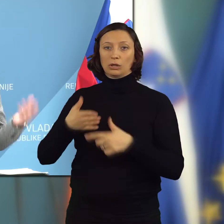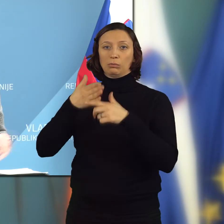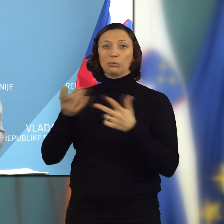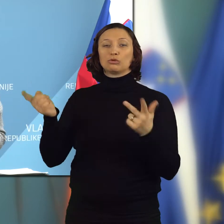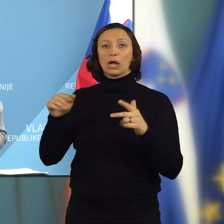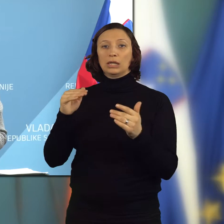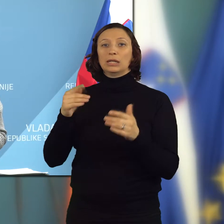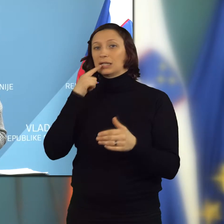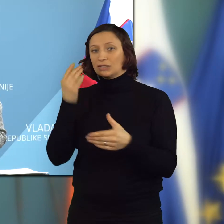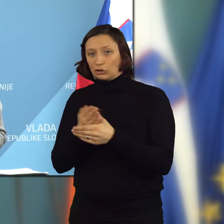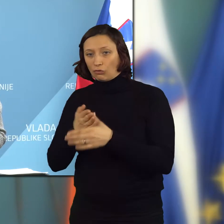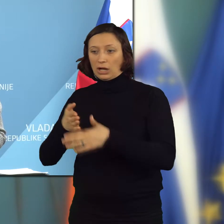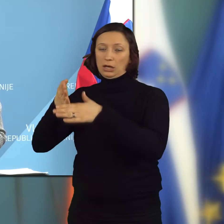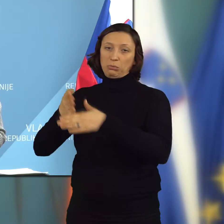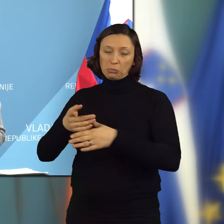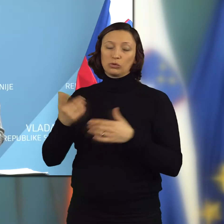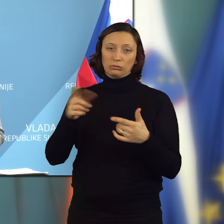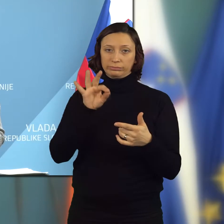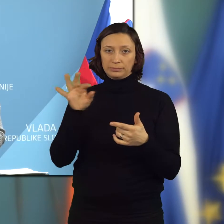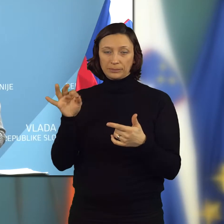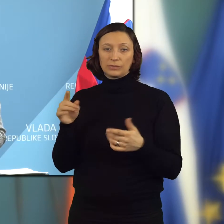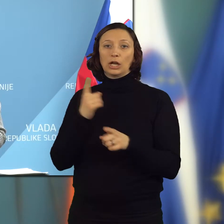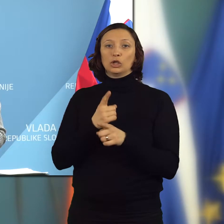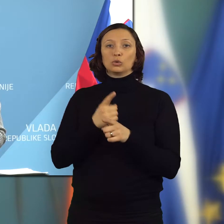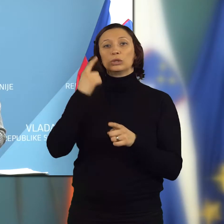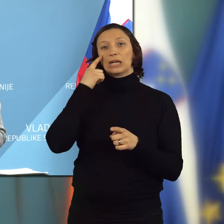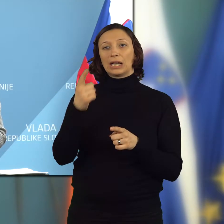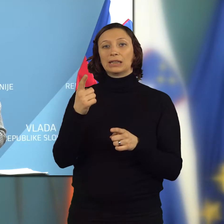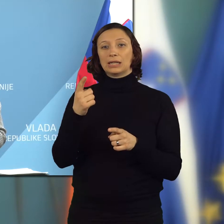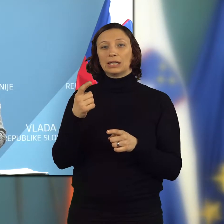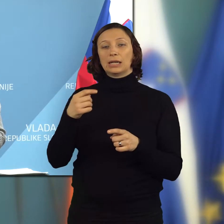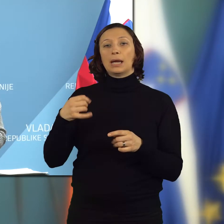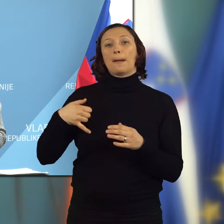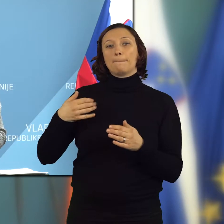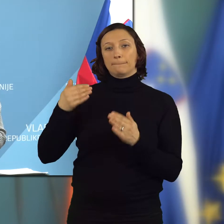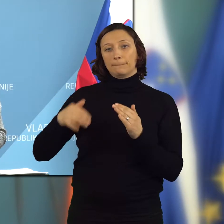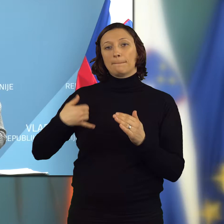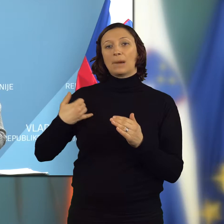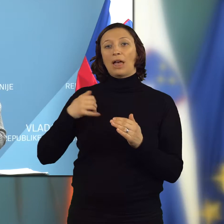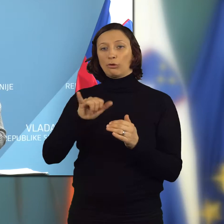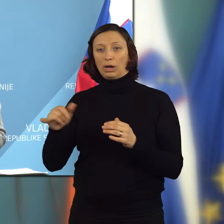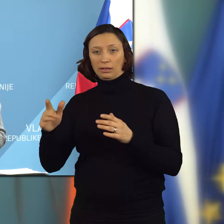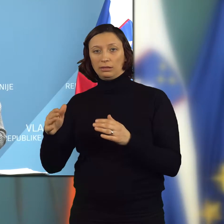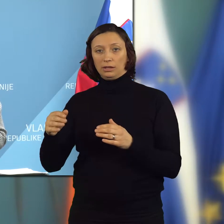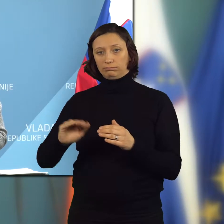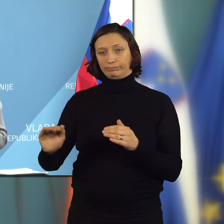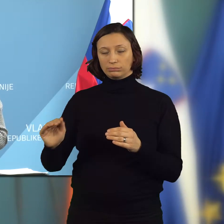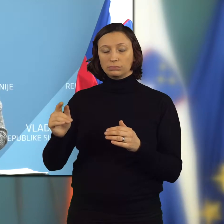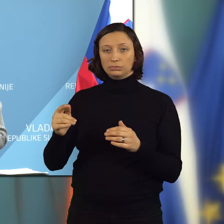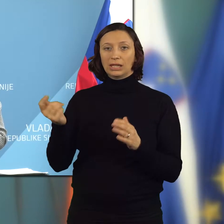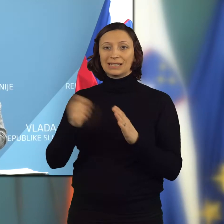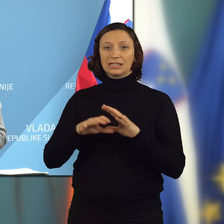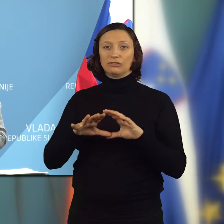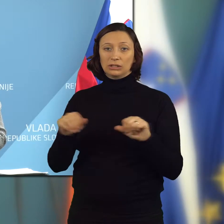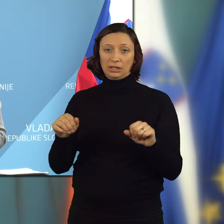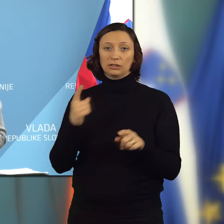psihološka, svetovalna, in tudi glede mladoletnih žrtev kaznivih dejanj, da